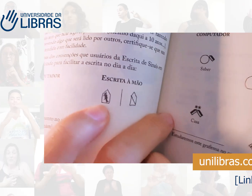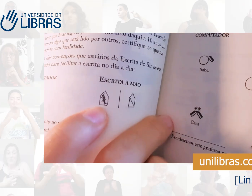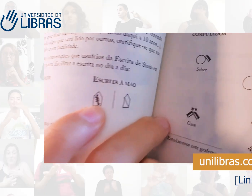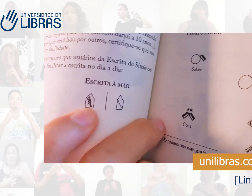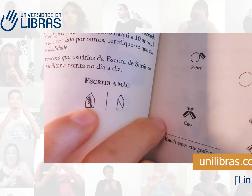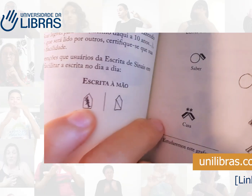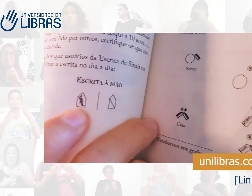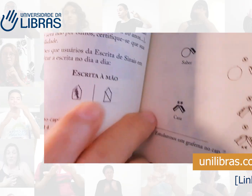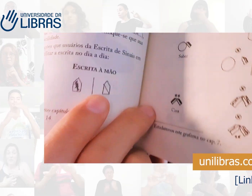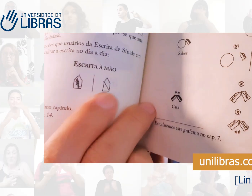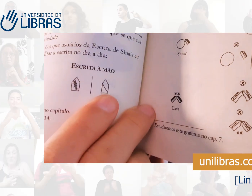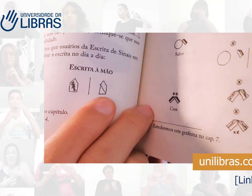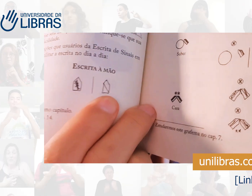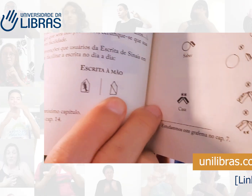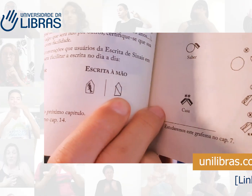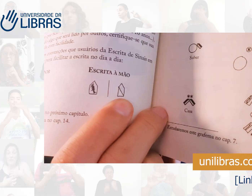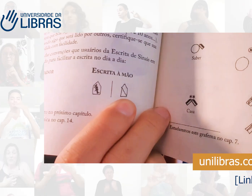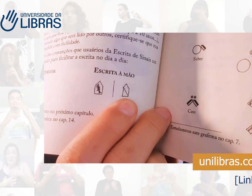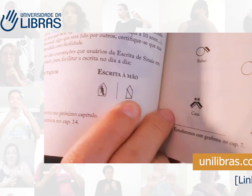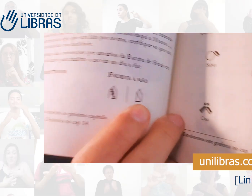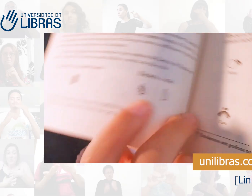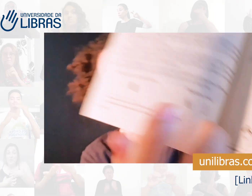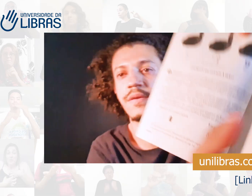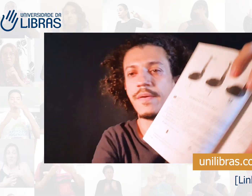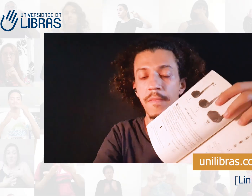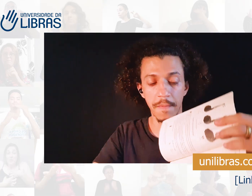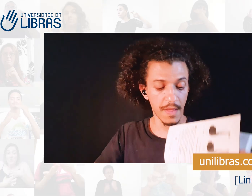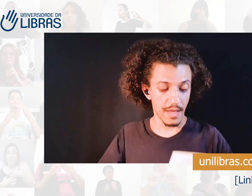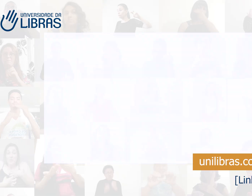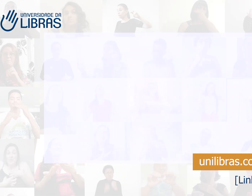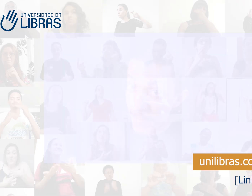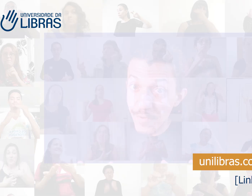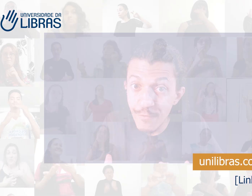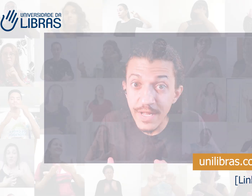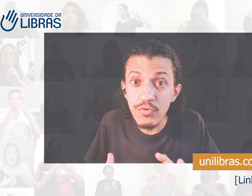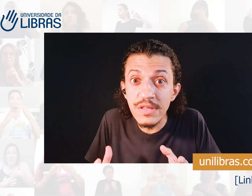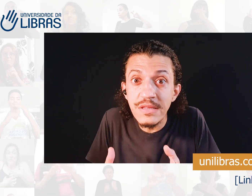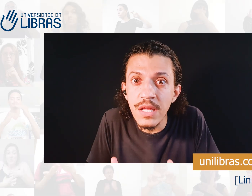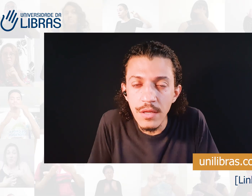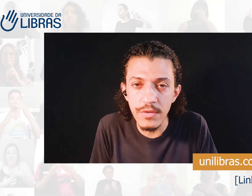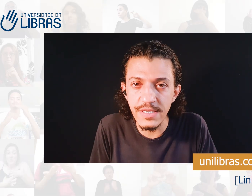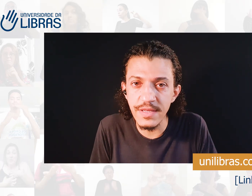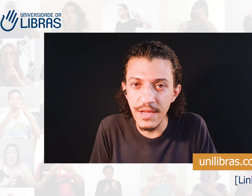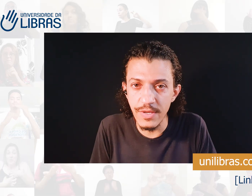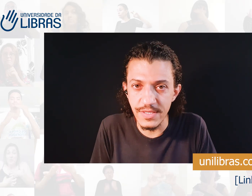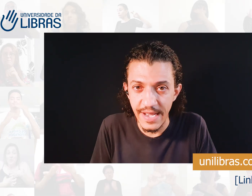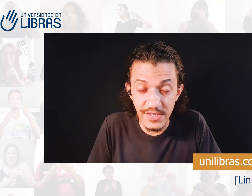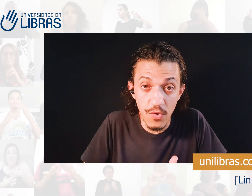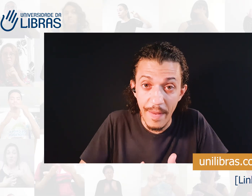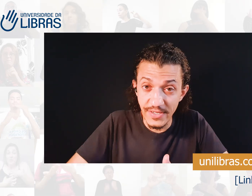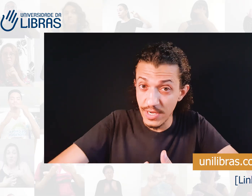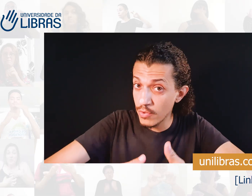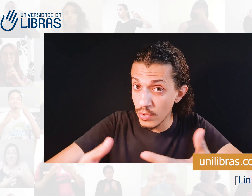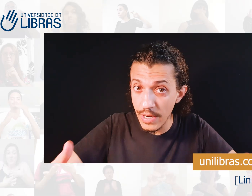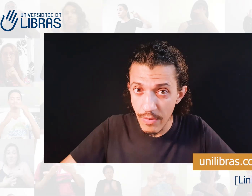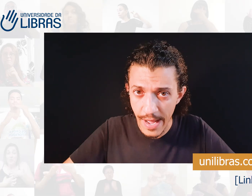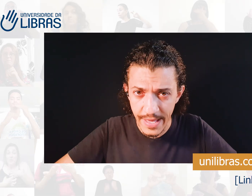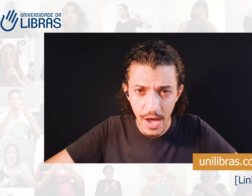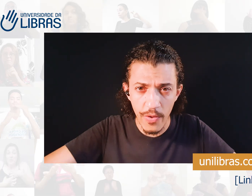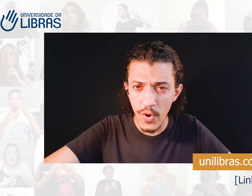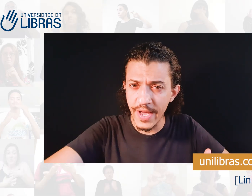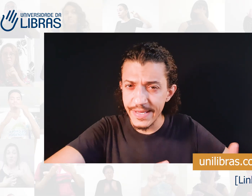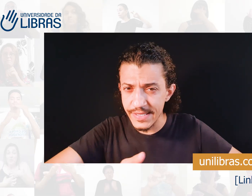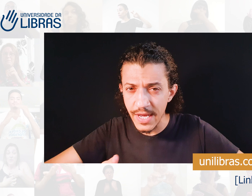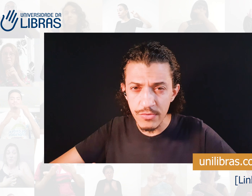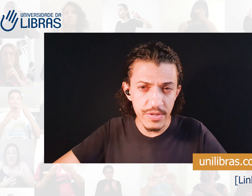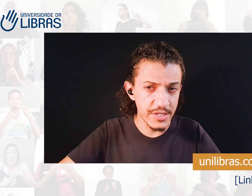Percebe? É riscado, ou com um risco só, tanto faz. Eu fui aprofundando tanto na escrita da língua de sinais, compartilhando tudo ali com a